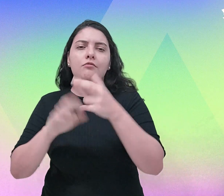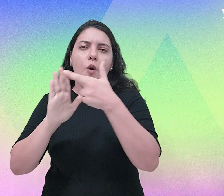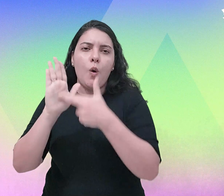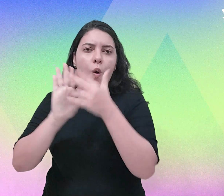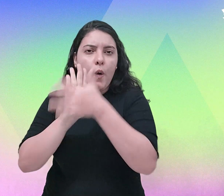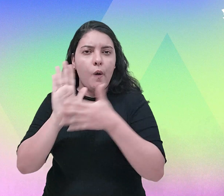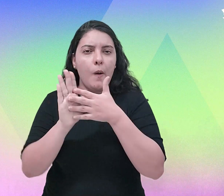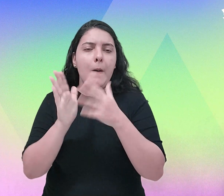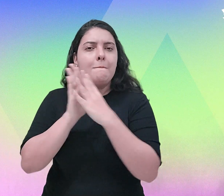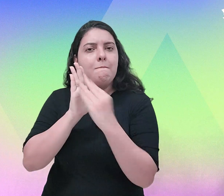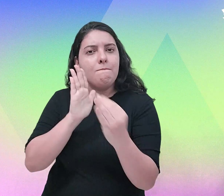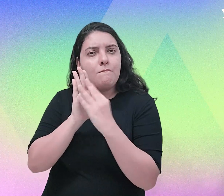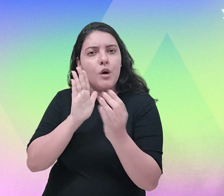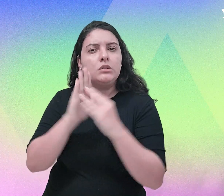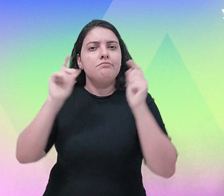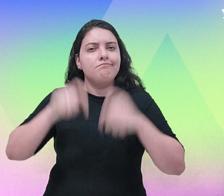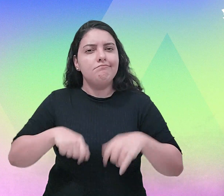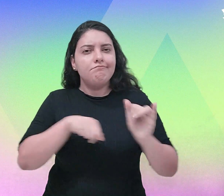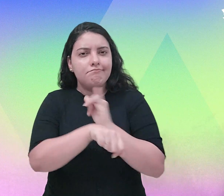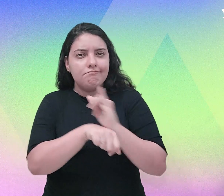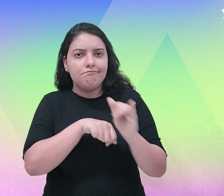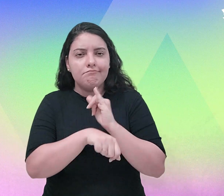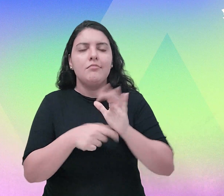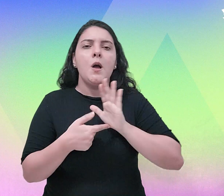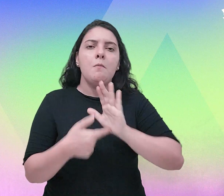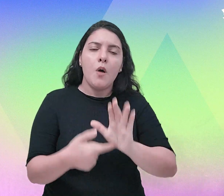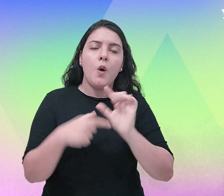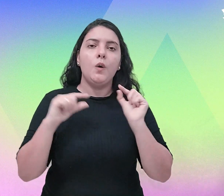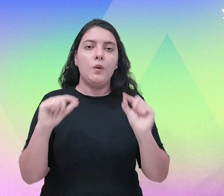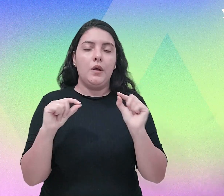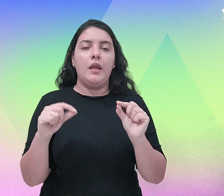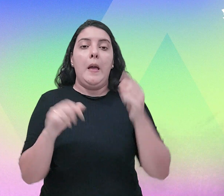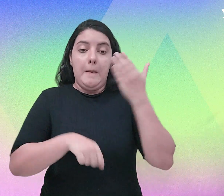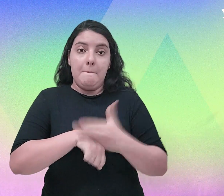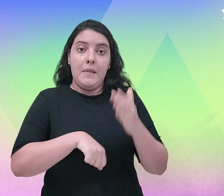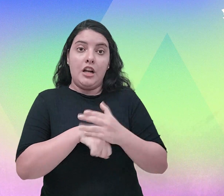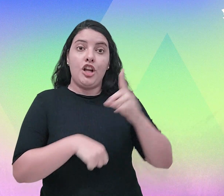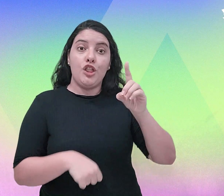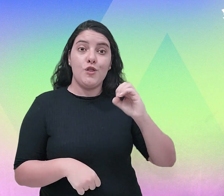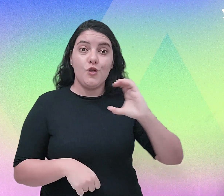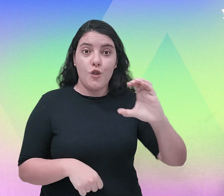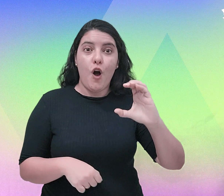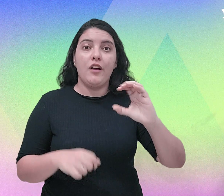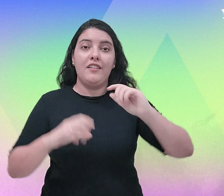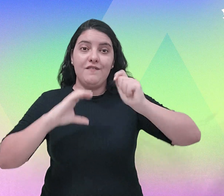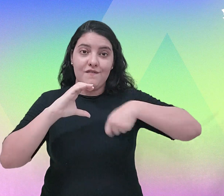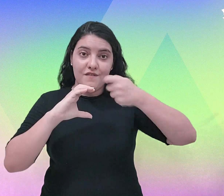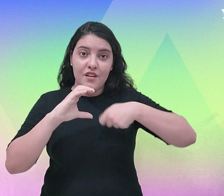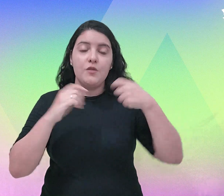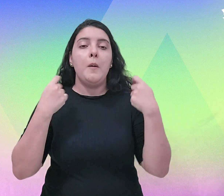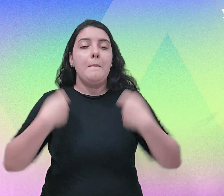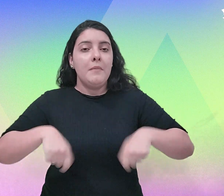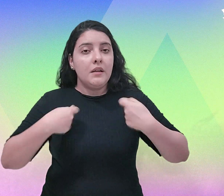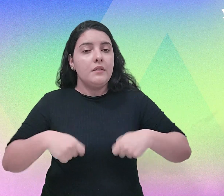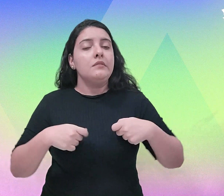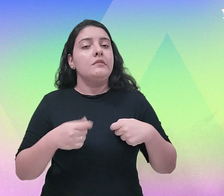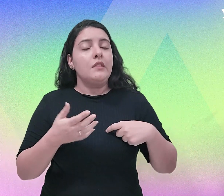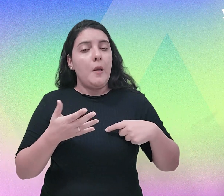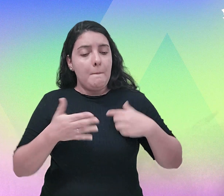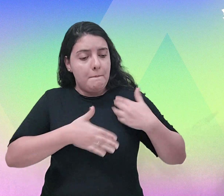ênfase nos modelos de abordagens possíveis tendo em vista que a prática do documentário deve ser levado em conta desde o início do processo